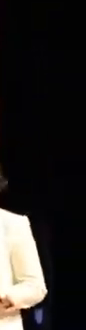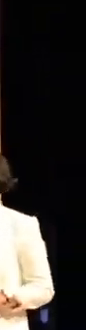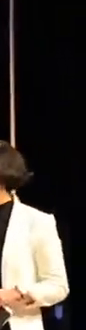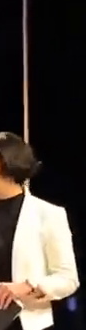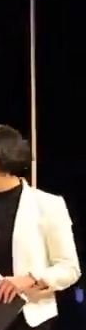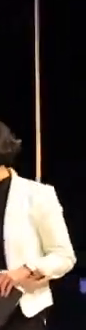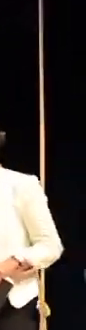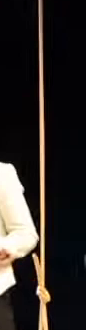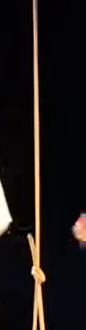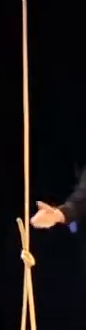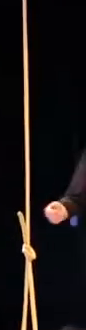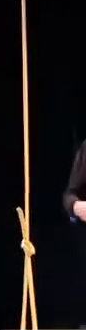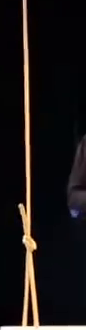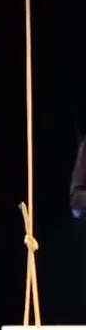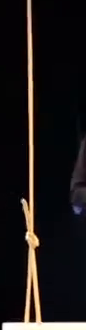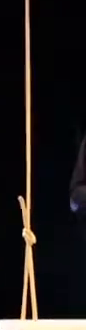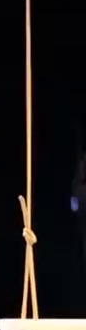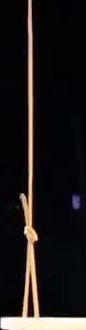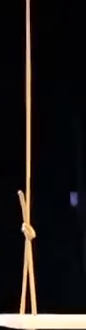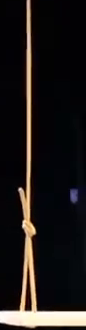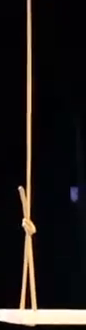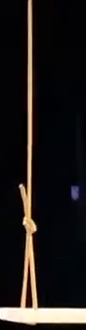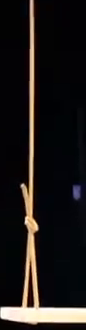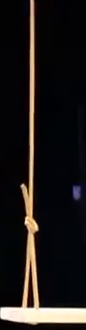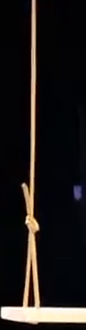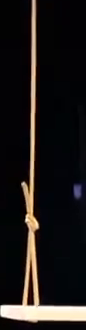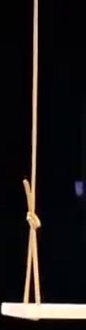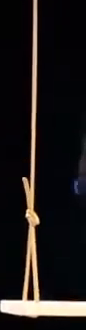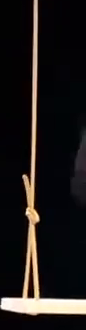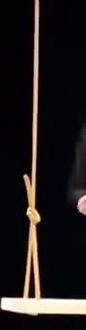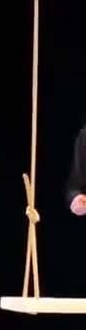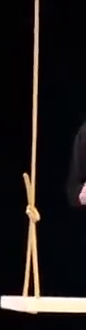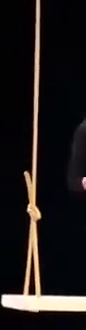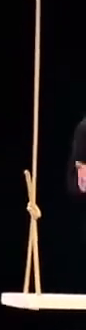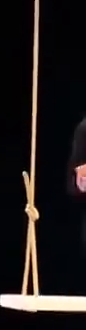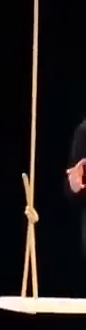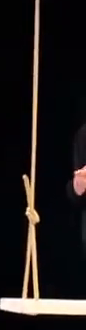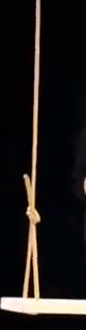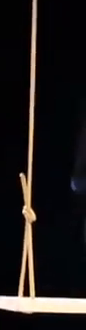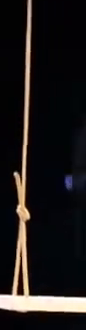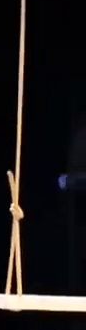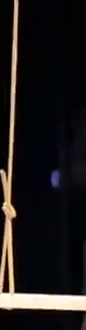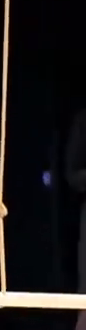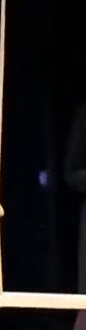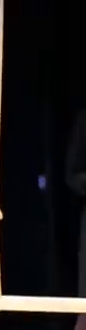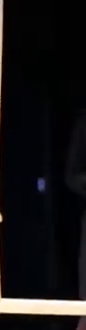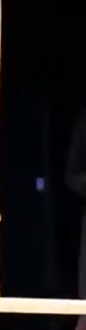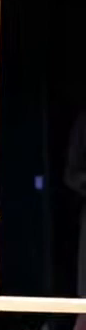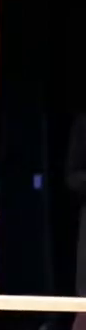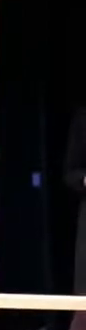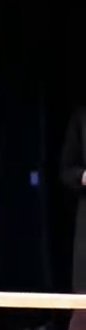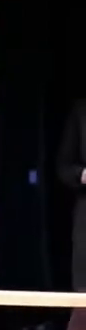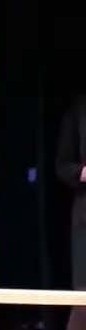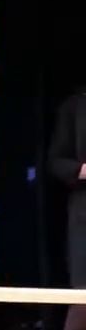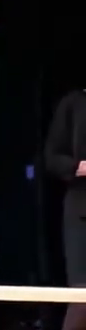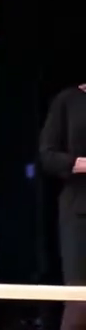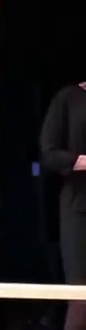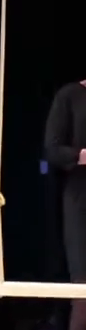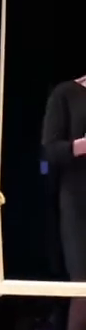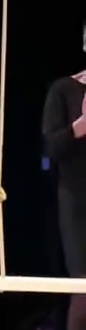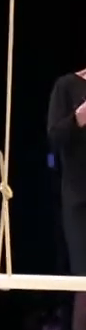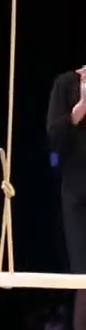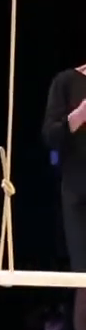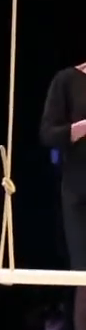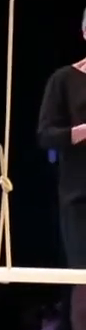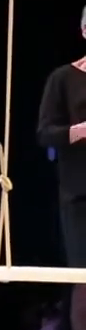Vill du sätta dig ner? Ja. Inte allt för länge dock. Jag är inte bekväm. Nej, men självklart. Men jag tänker det låter både så alarmerande